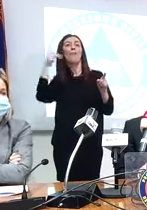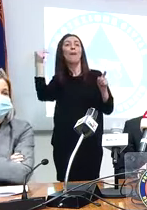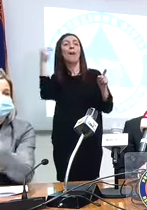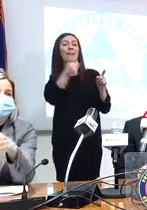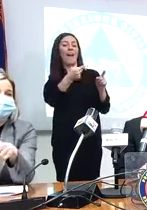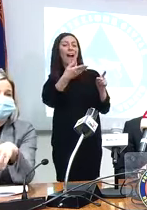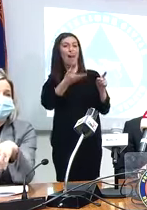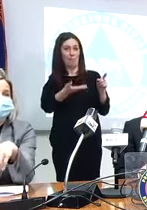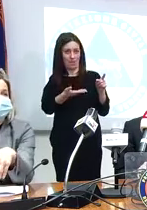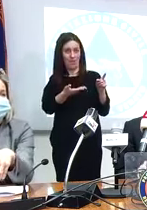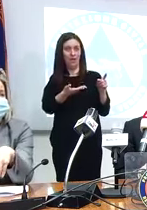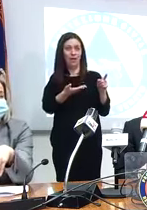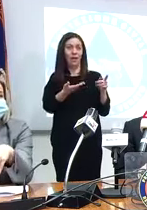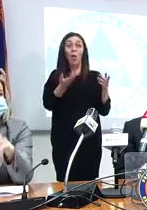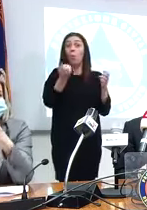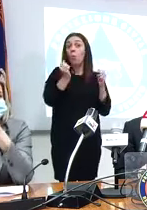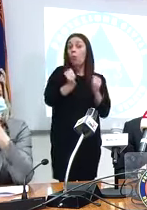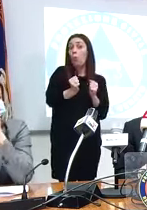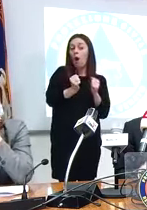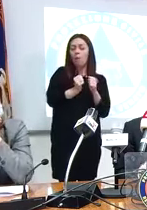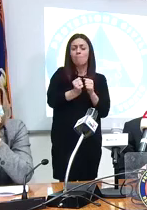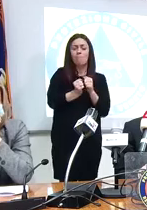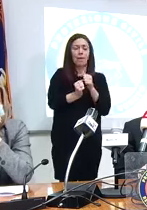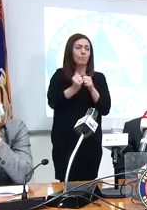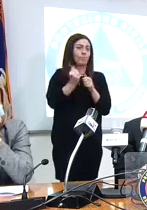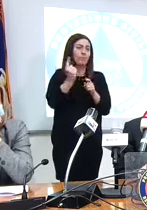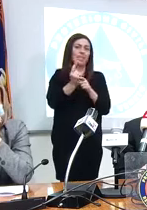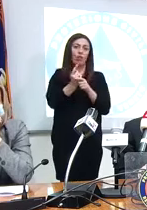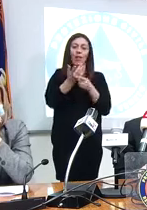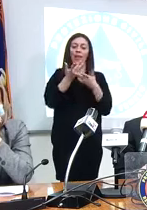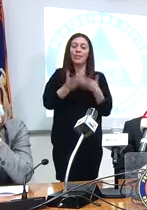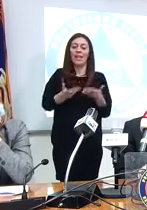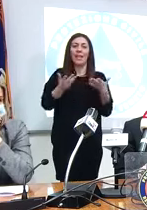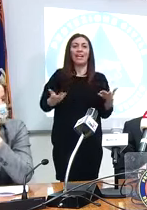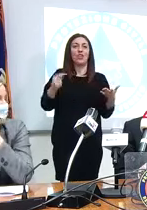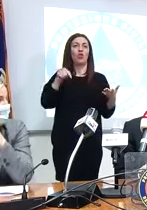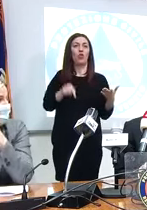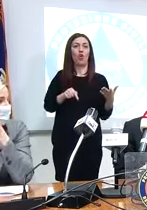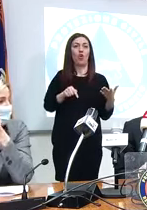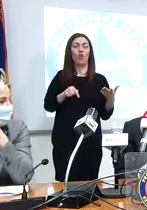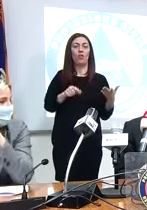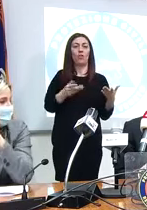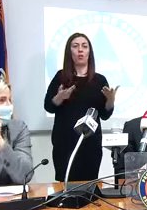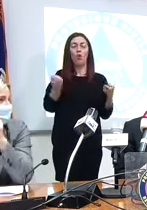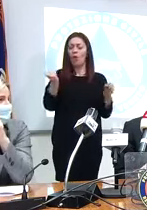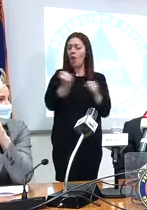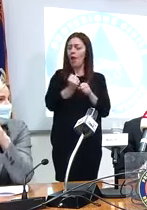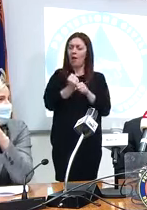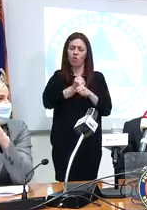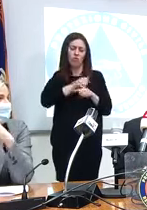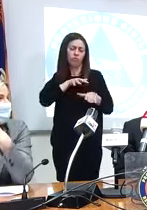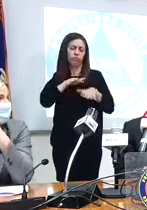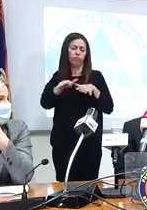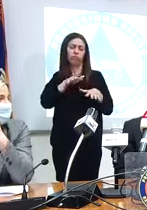scuro, no, se non c'è un duro lavoro sul territorio per contrastare l'epidemia,